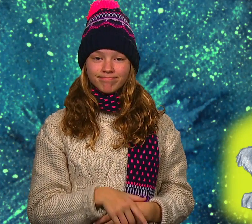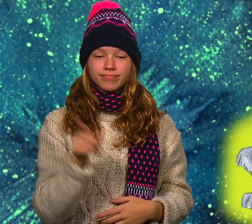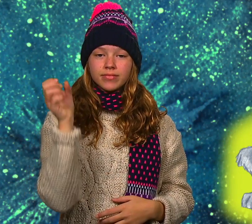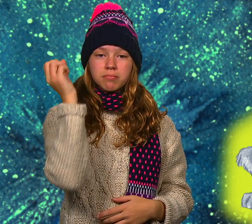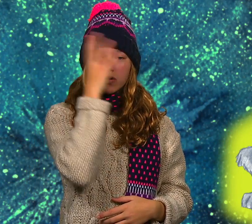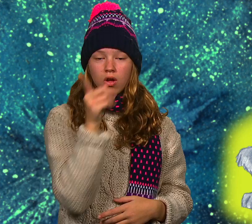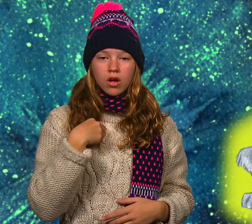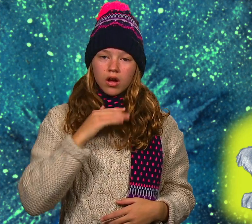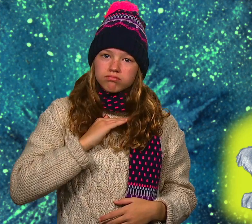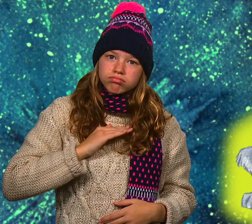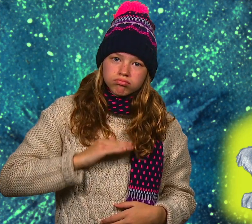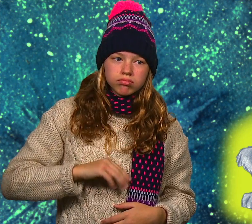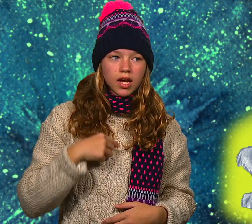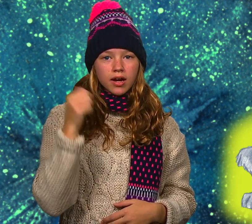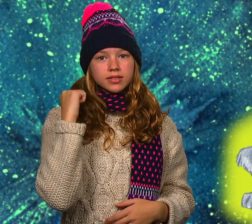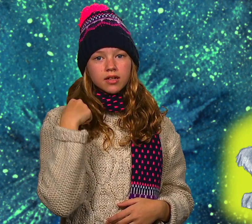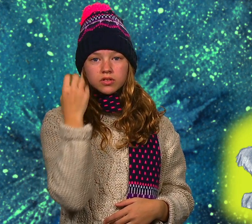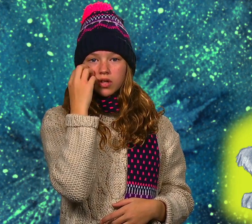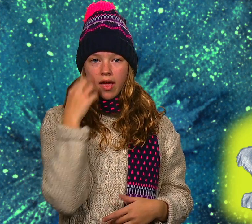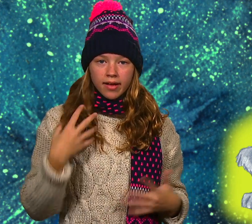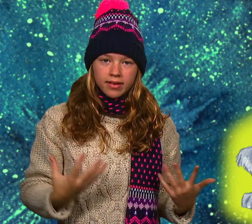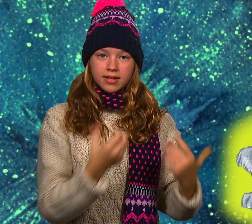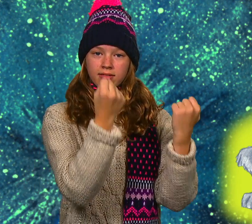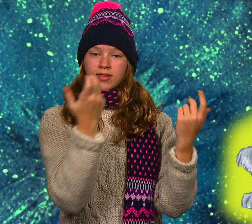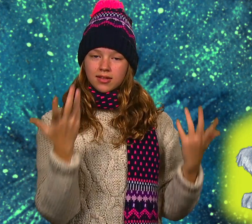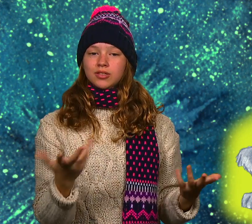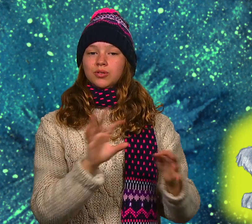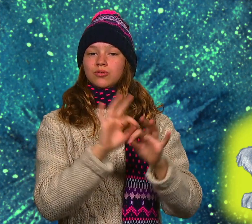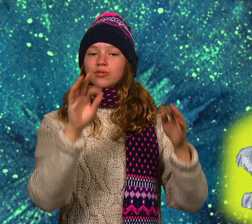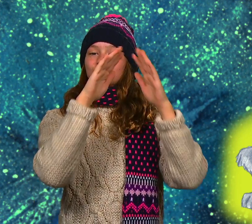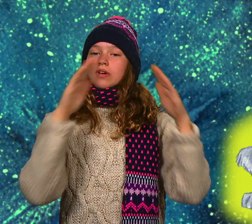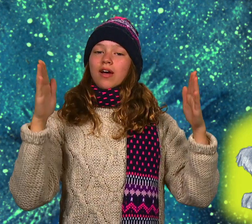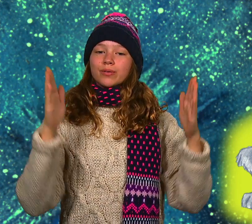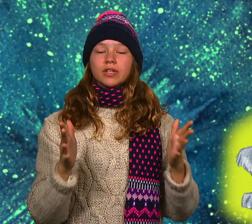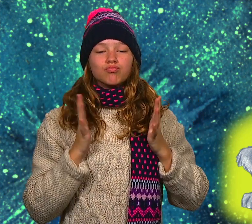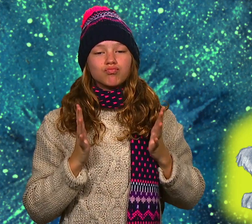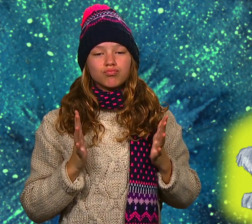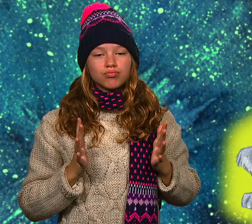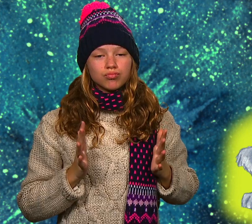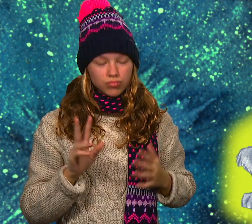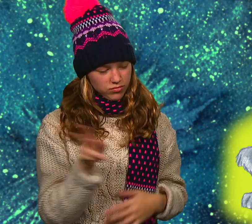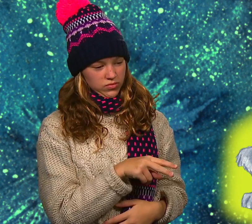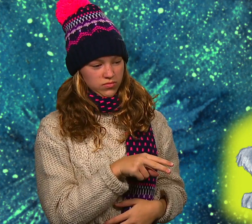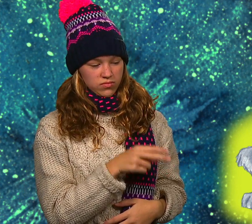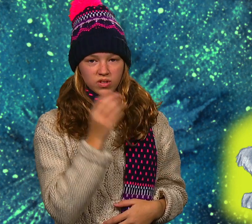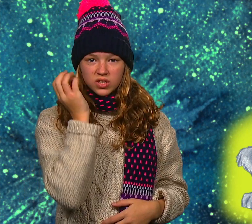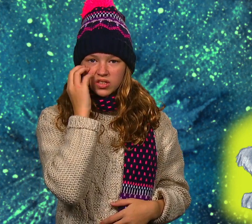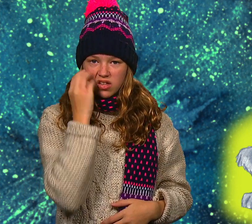Okay, kommen wir zum 17. Teil der Geschichte. Wuff, wuff. Ich bin ganz schön froh, dass ich gestern Soja gerettet